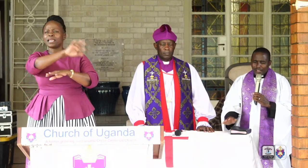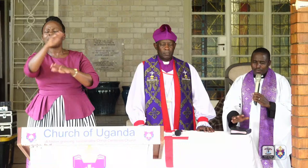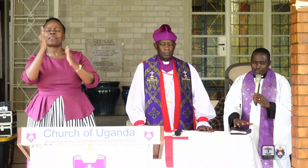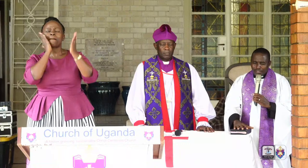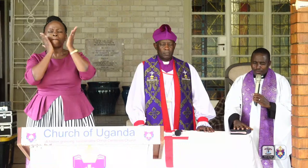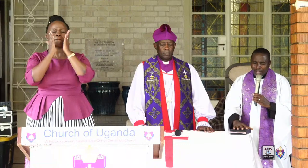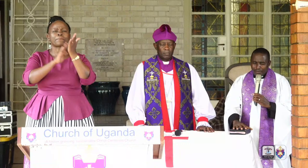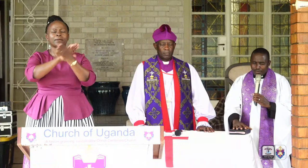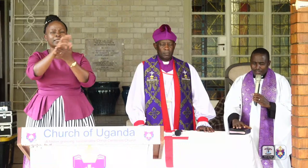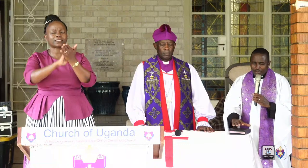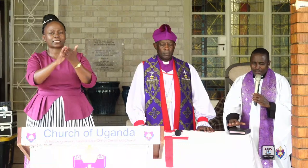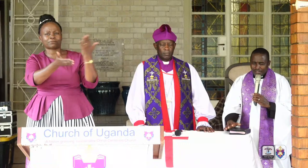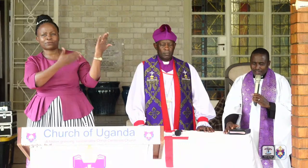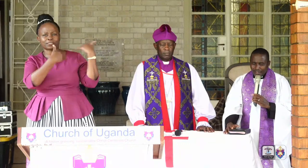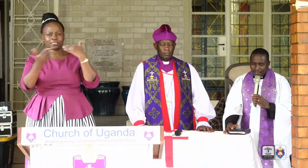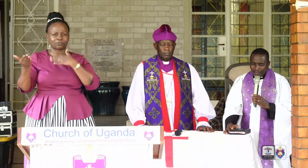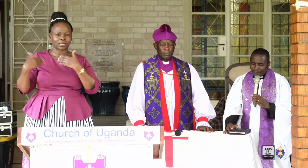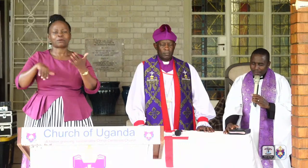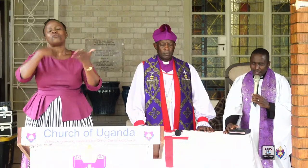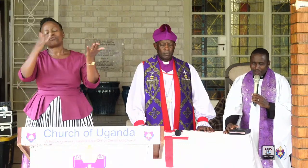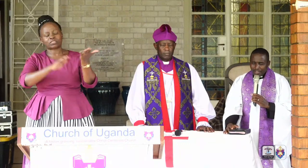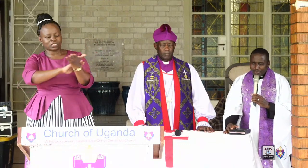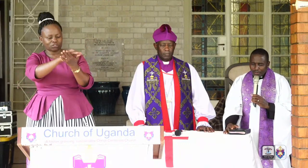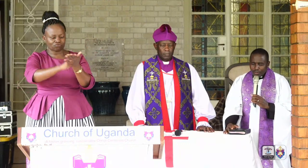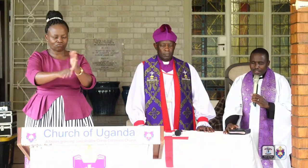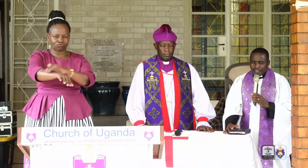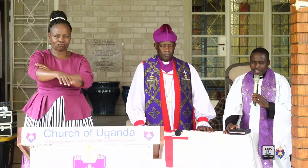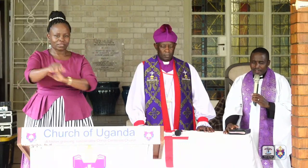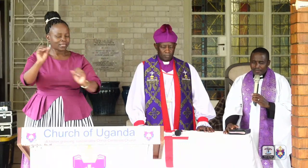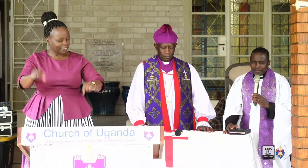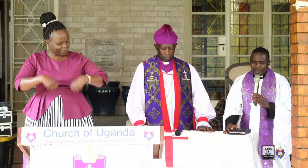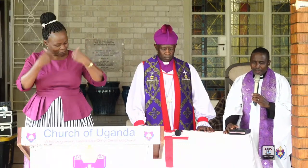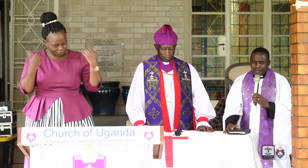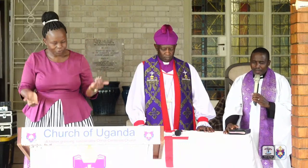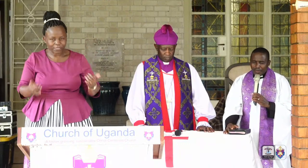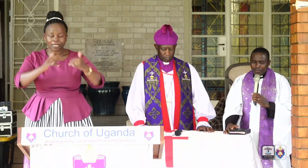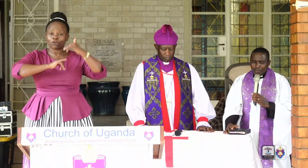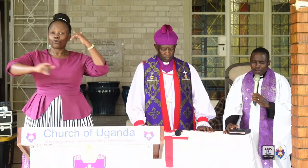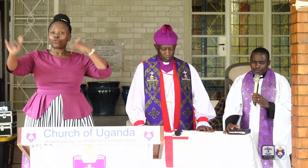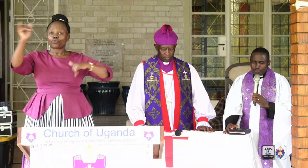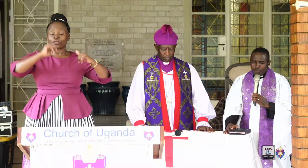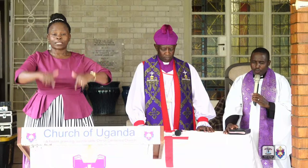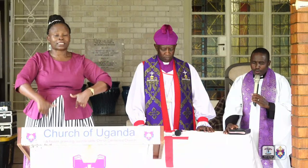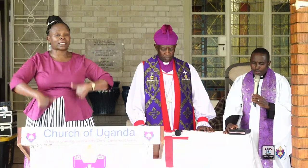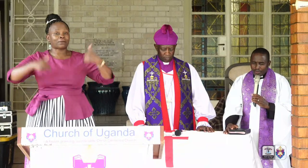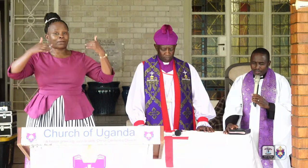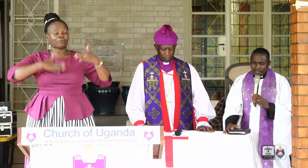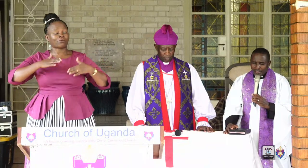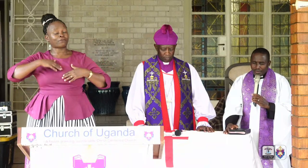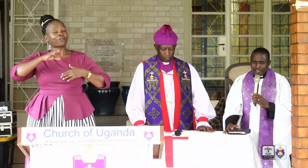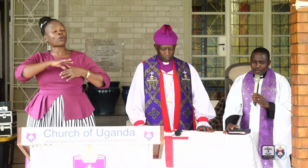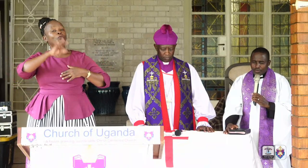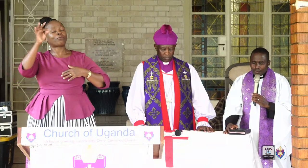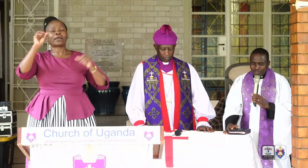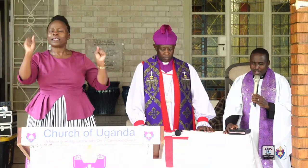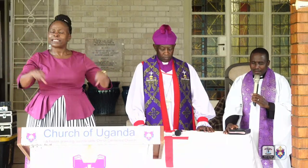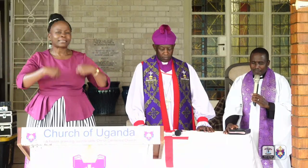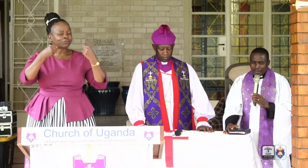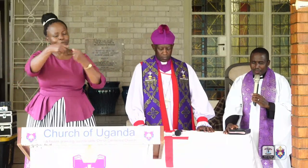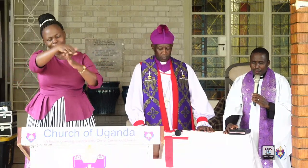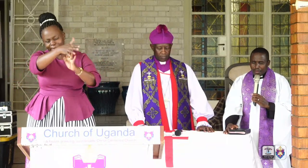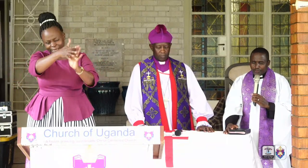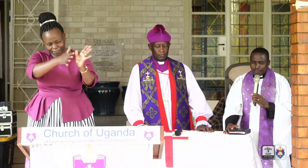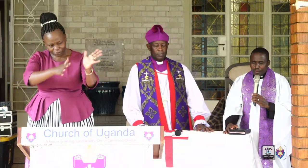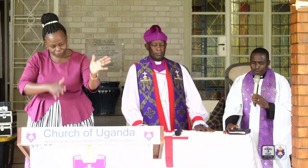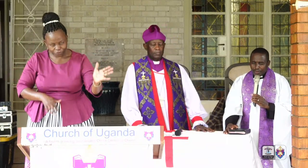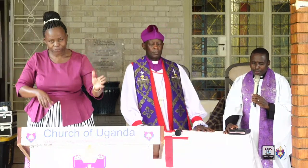ne sabbuuni ze tunaaba oluusi ne twesiiga, ebyo tebisobola kunyiriza bulamu bwaffe obw'omwoyo, tebiyinza kutukuza